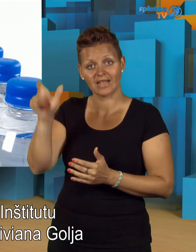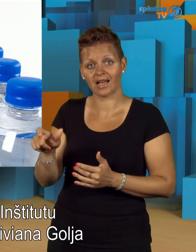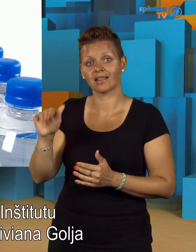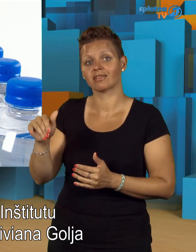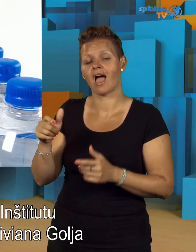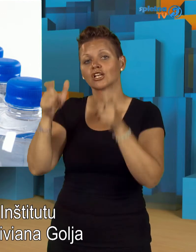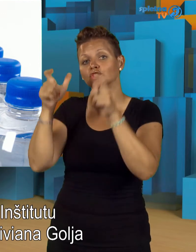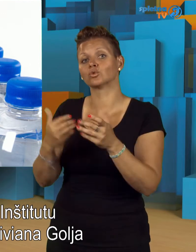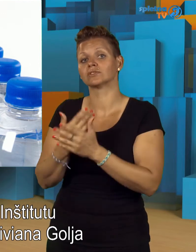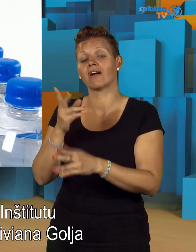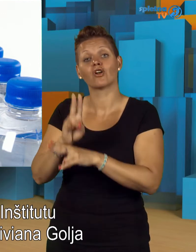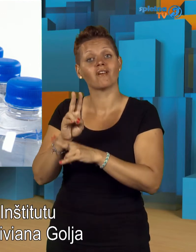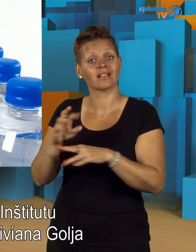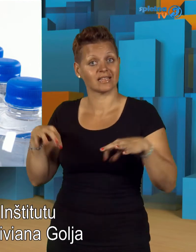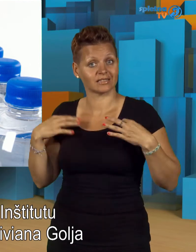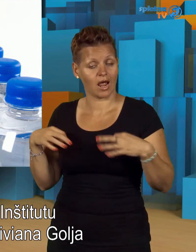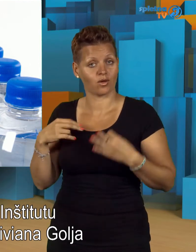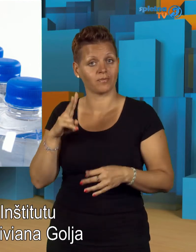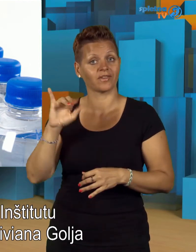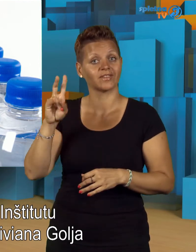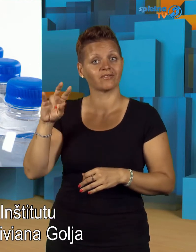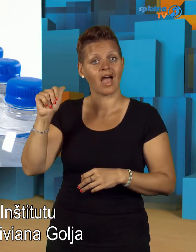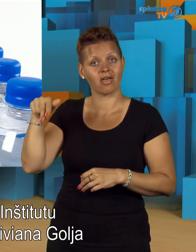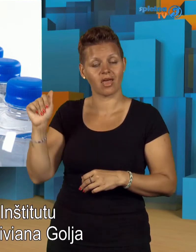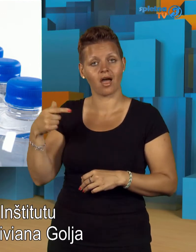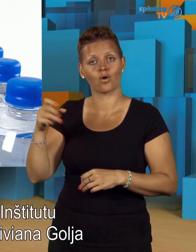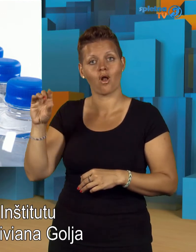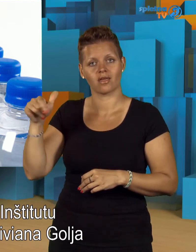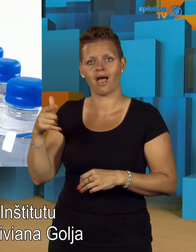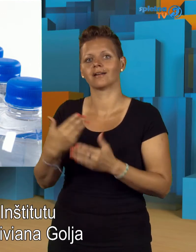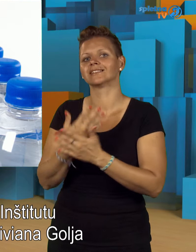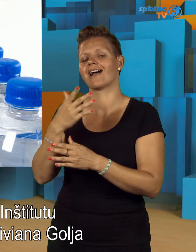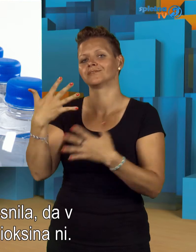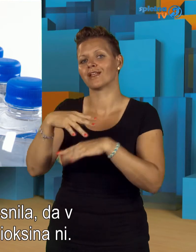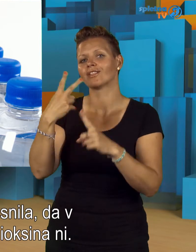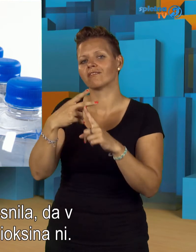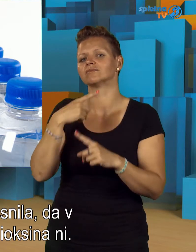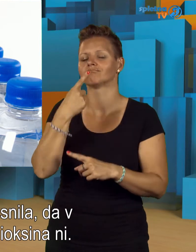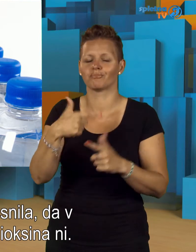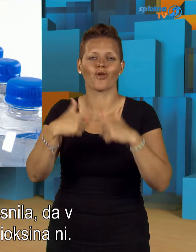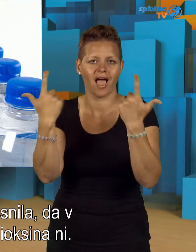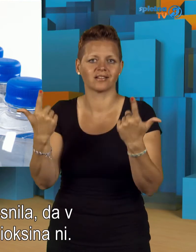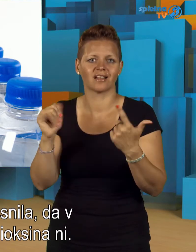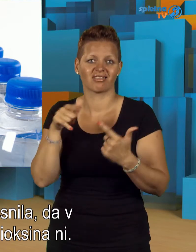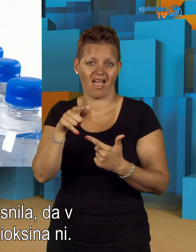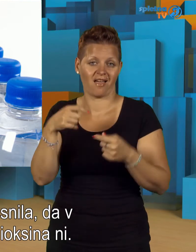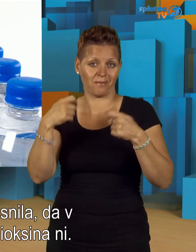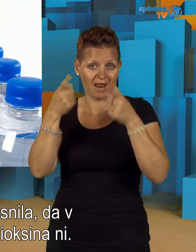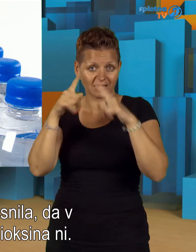Strokovnjakinja na Inštitutu za varovanje zdravja Viviana Golja je za spletno TV pojasnila, da v plastenkah za vodo dioksina ni.